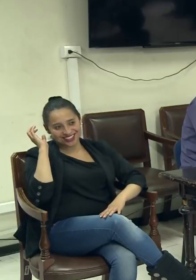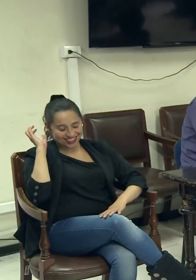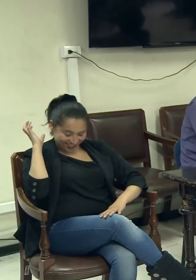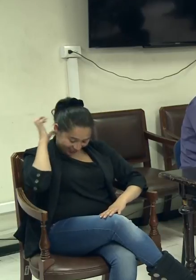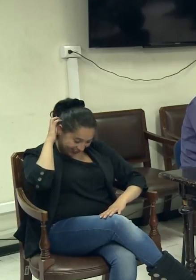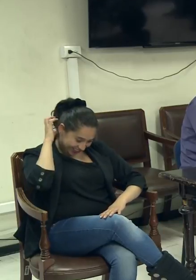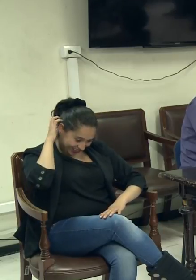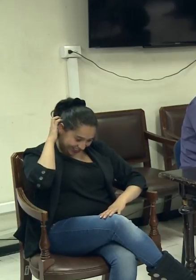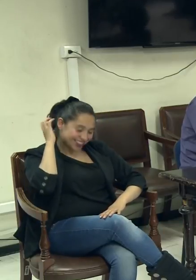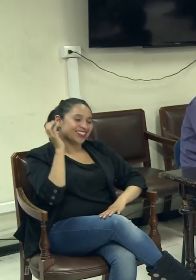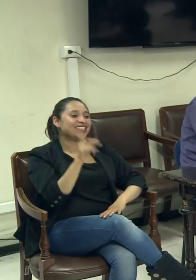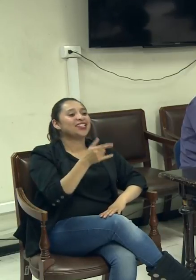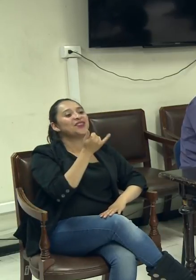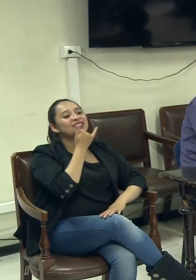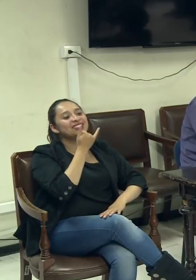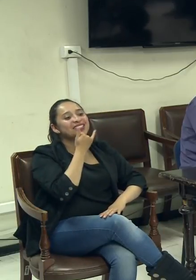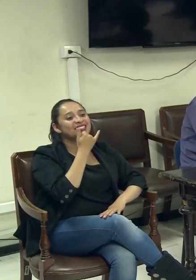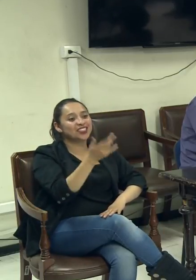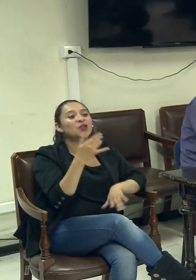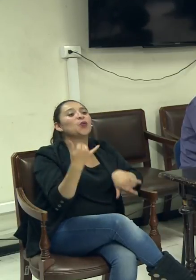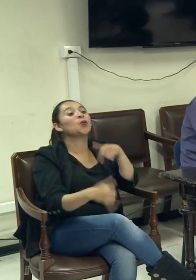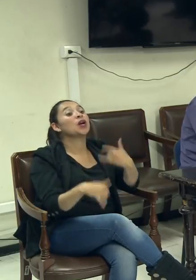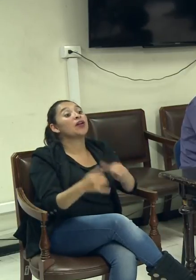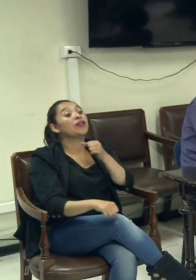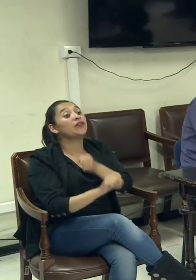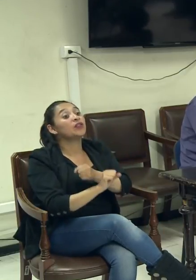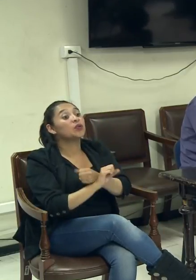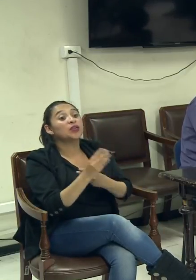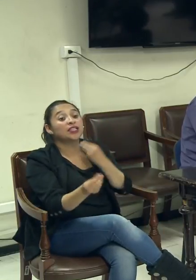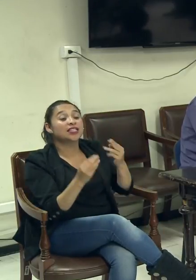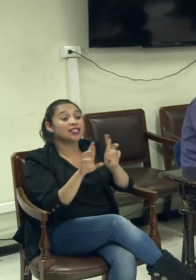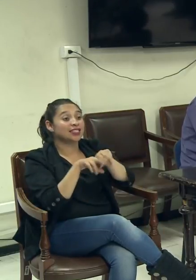otro. Entonces jugaba un partido entero.